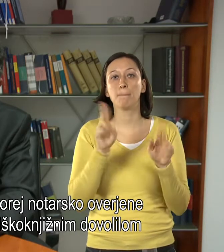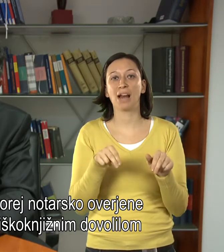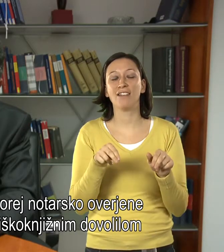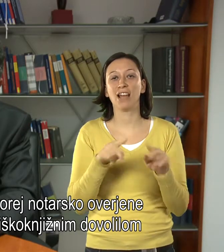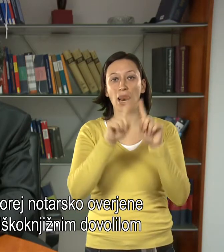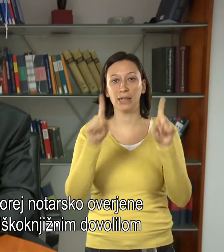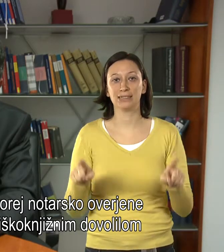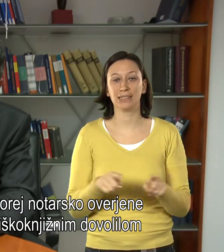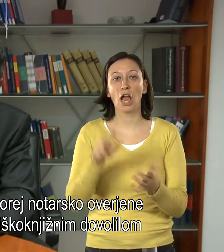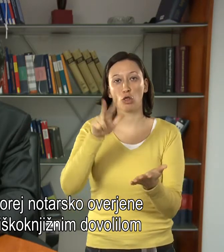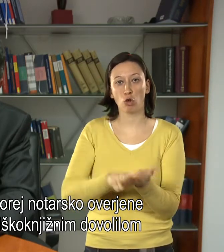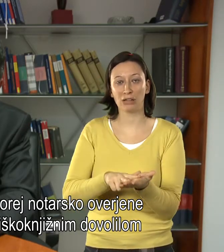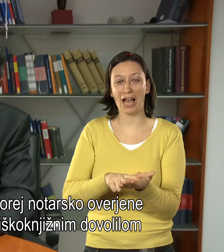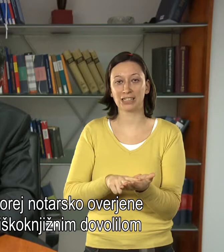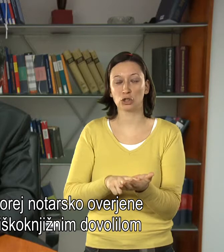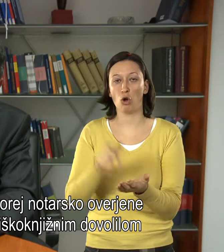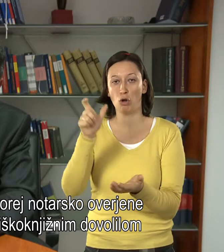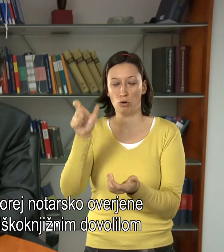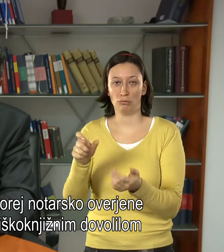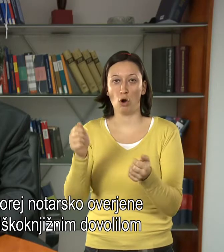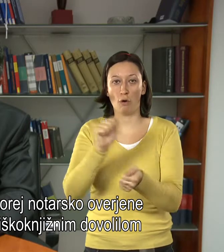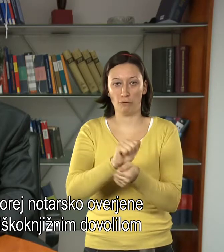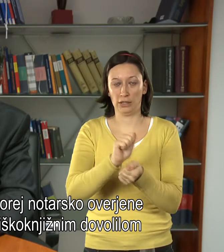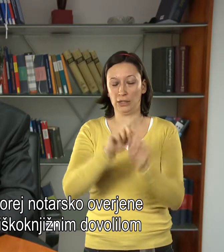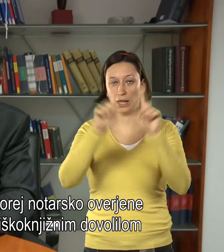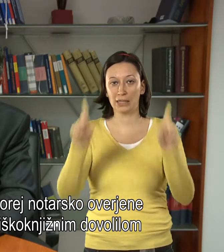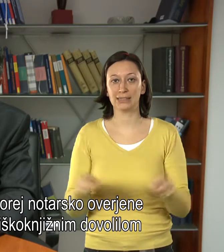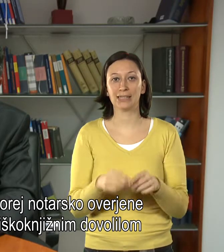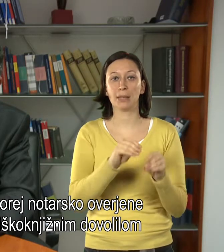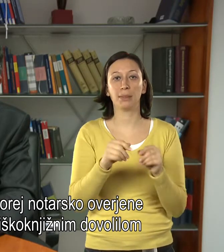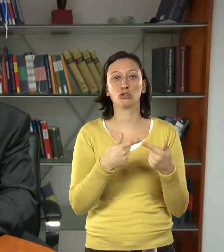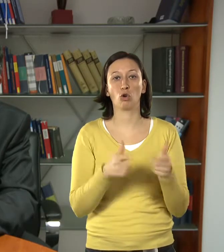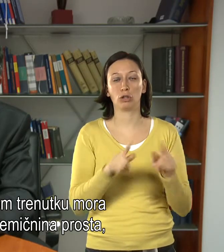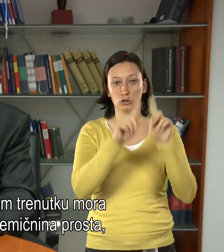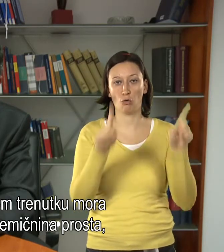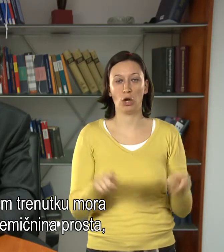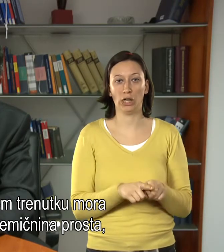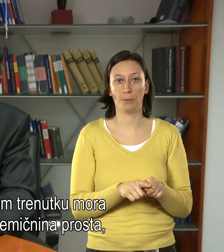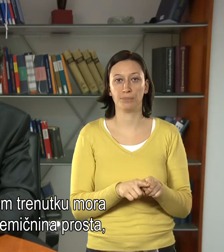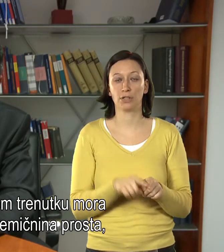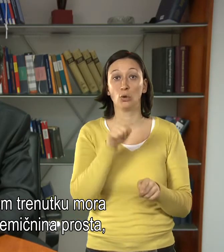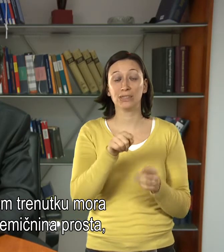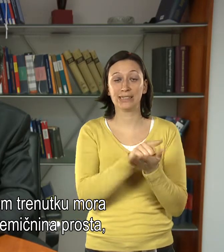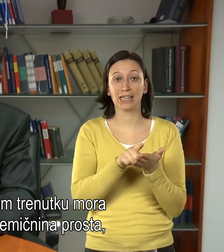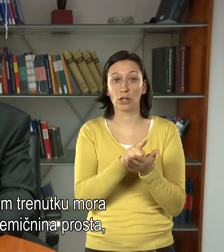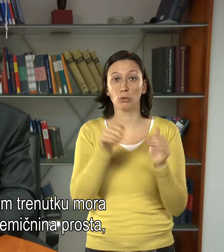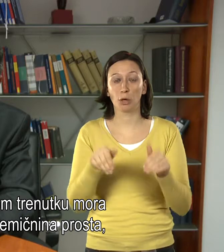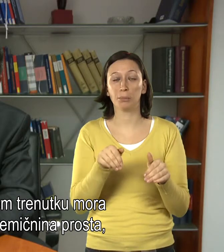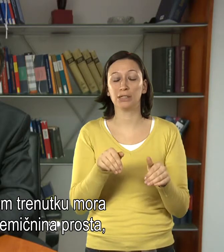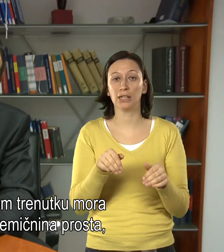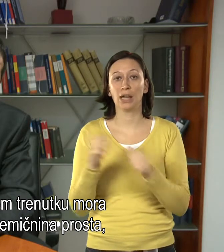prave listine, torej notarsko overjene listine z zemljiškoknjižnim dovolilom. In v tistem trenutku mora